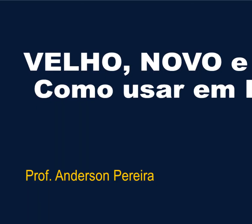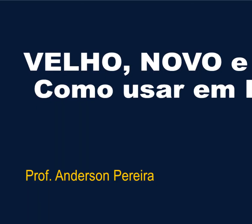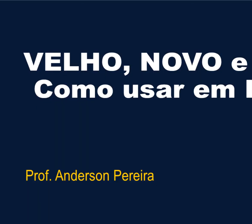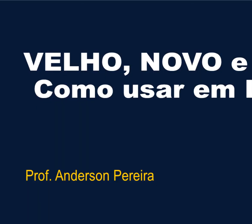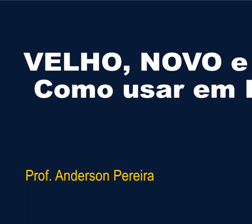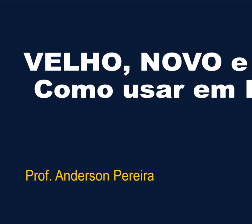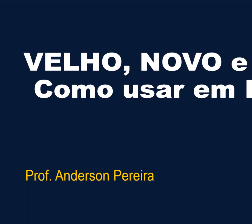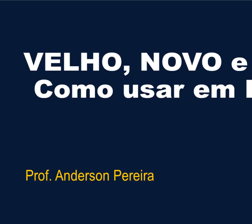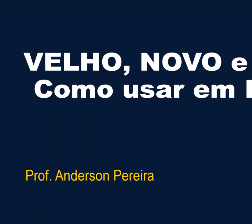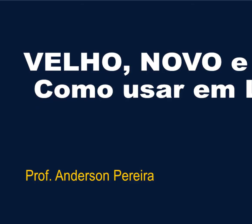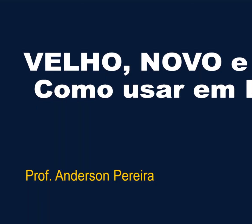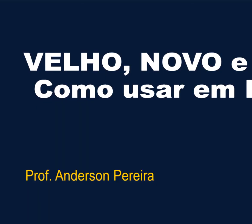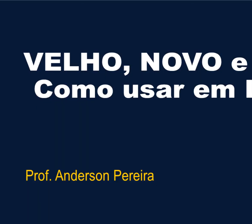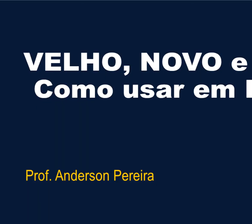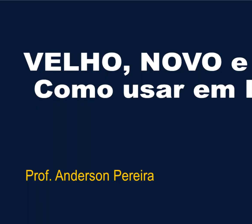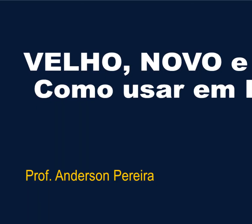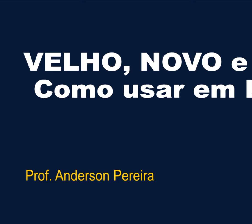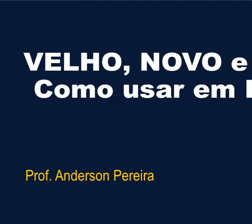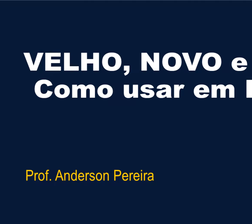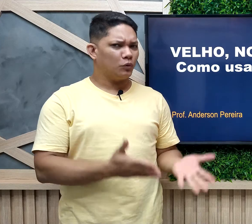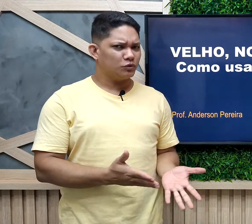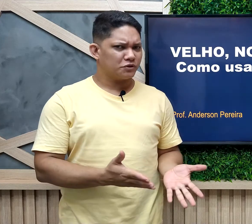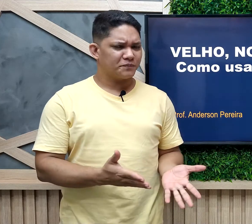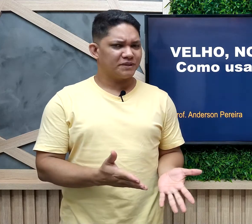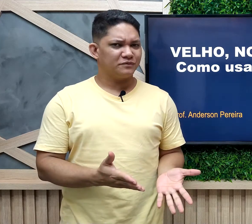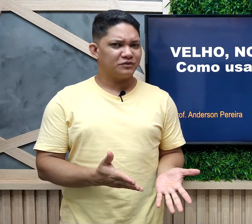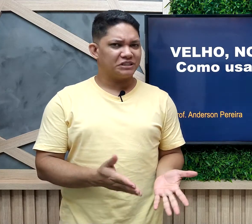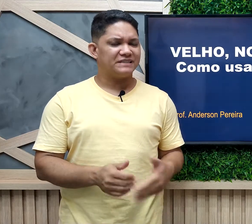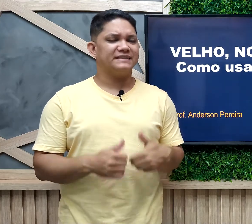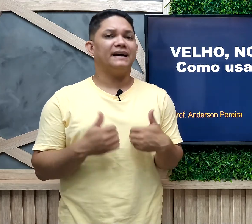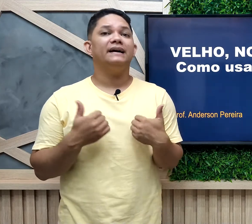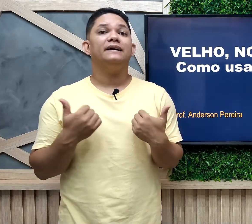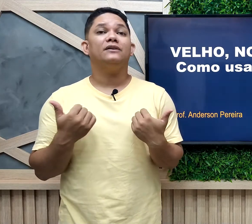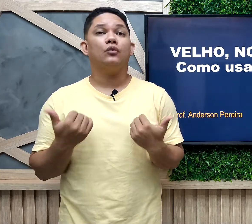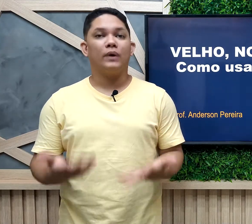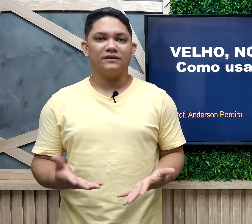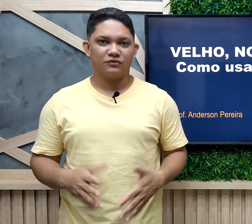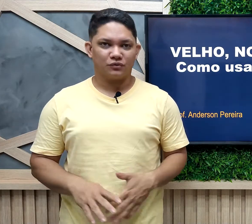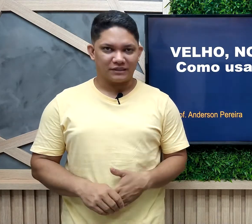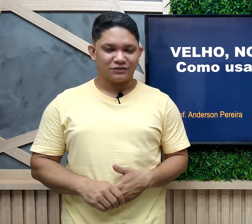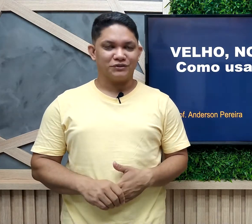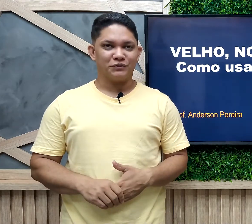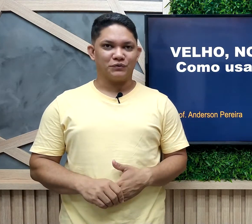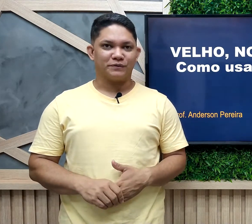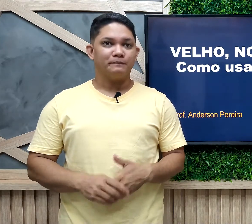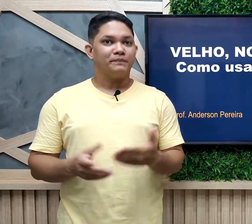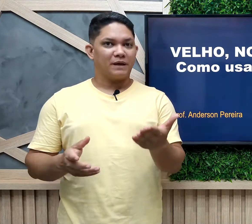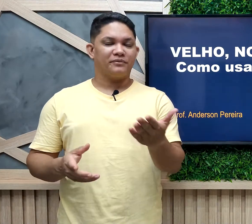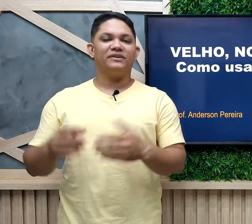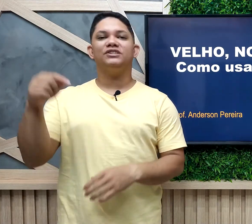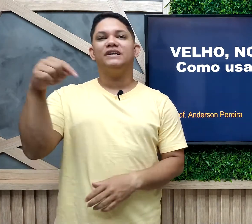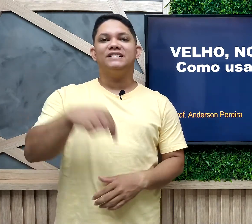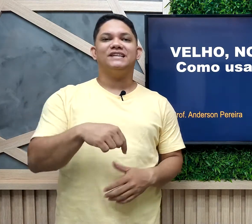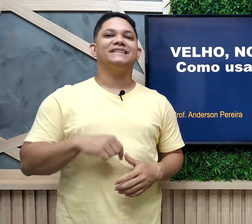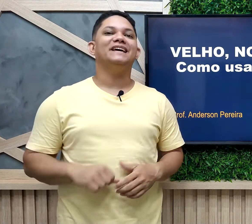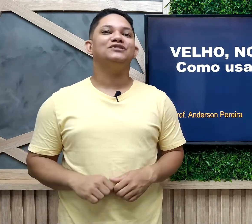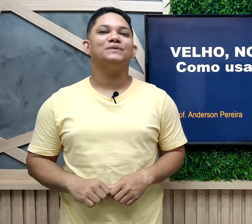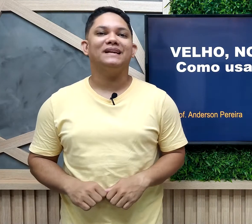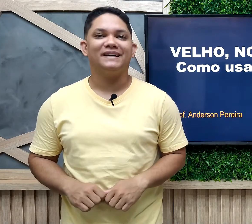novo e também o sinal de usado. Como nós podemos utilizar e quais o contexto de uso. Aproveite, já deixa um like